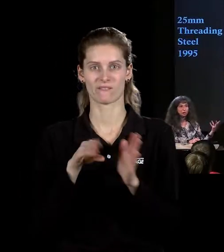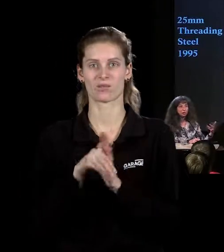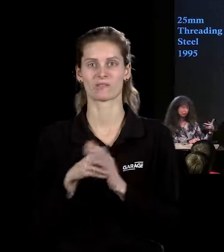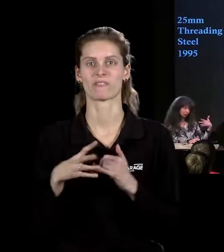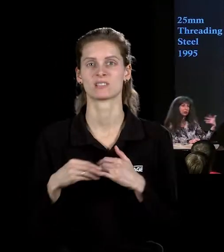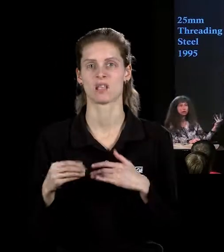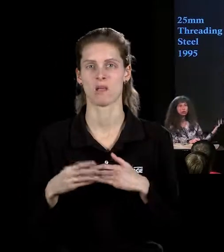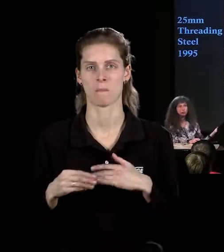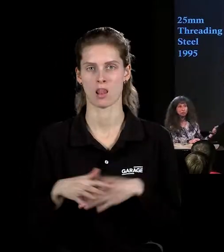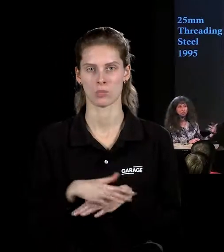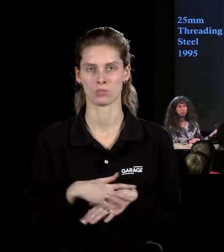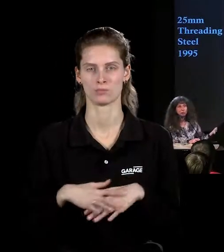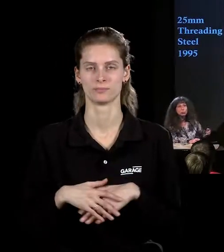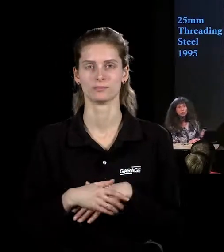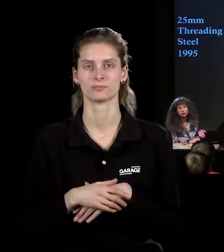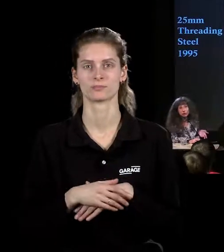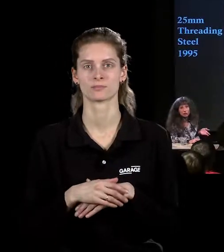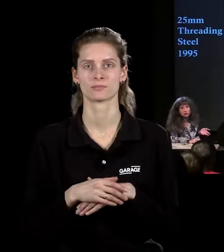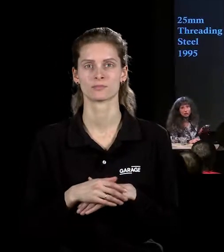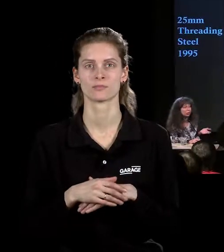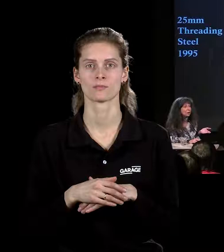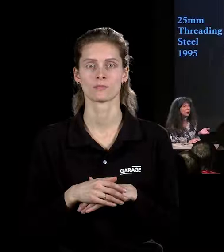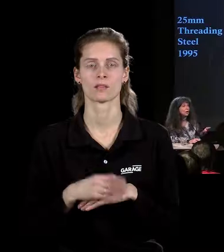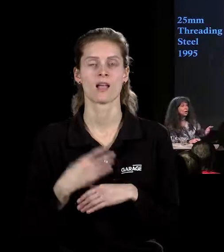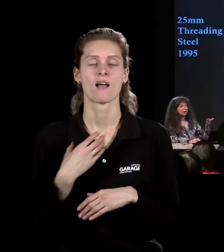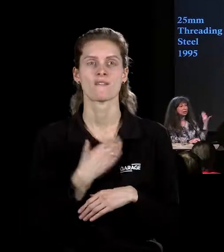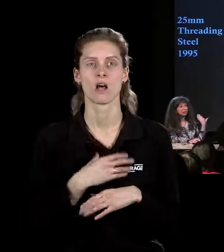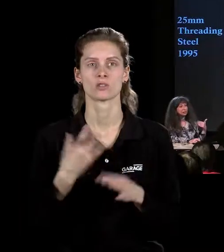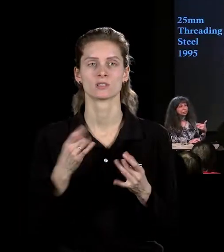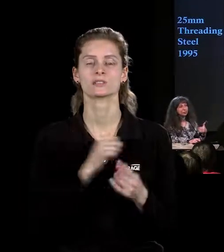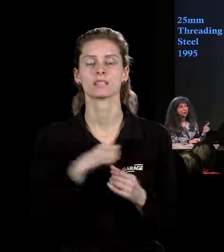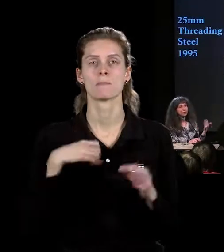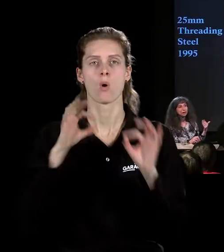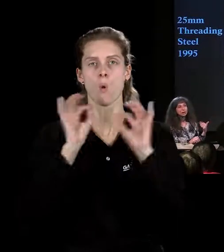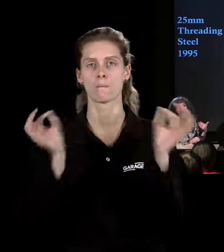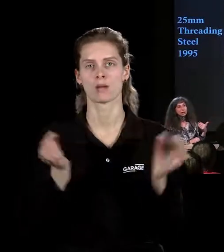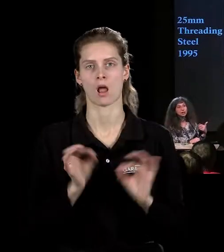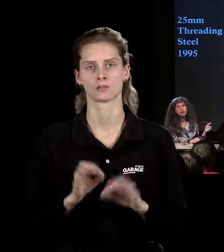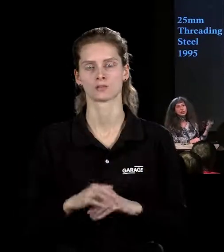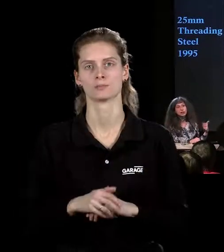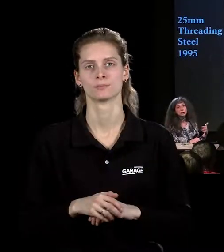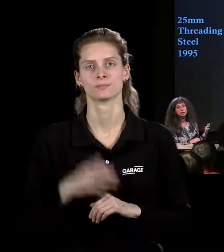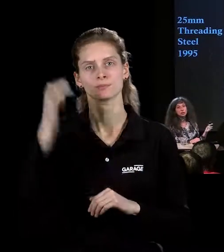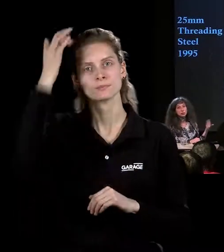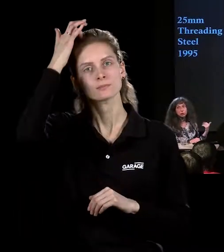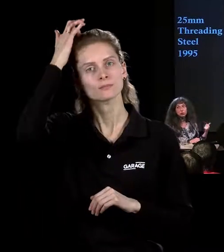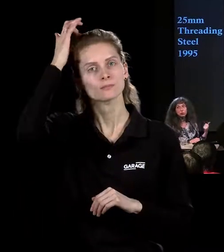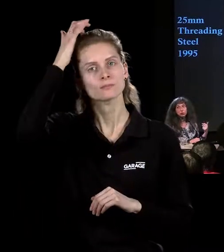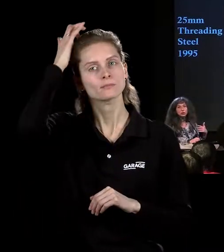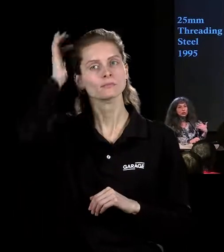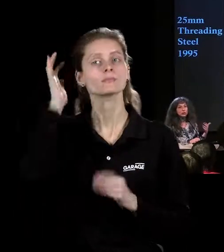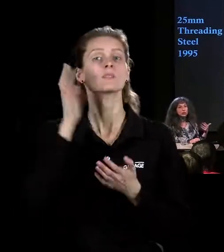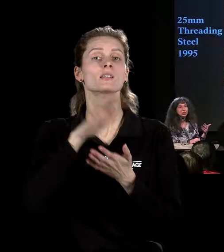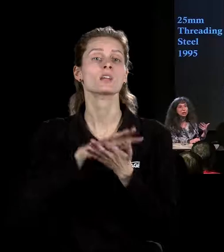важна сама эта, сам образ и сама история. И все дальнейшие акции, как и акция в